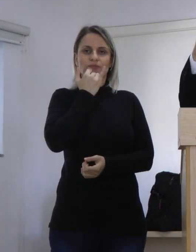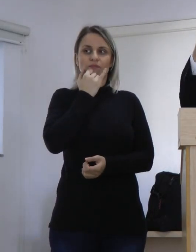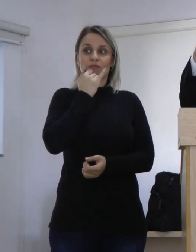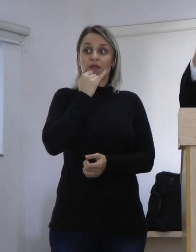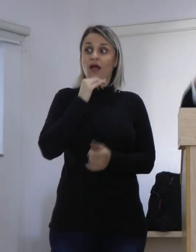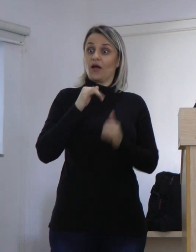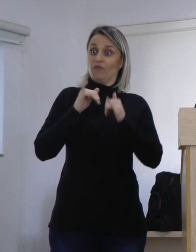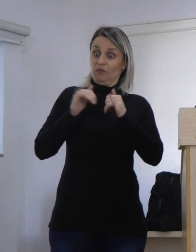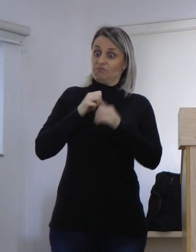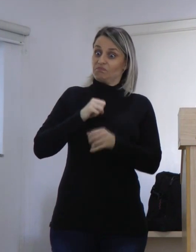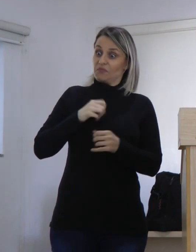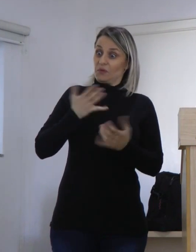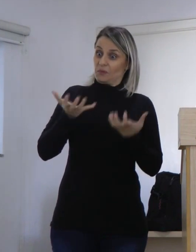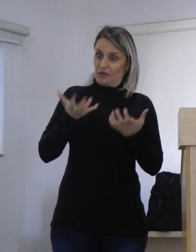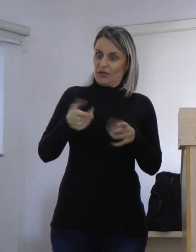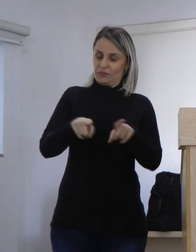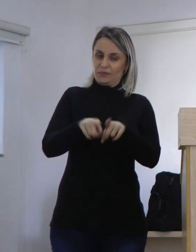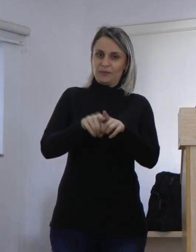também quero evoluir.